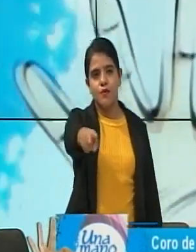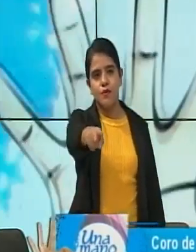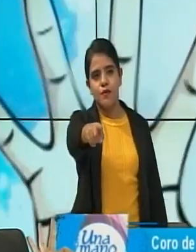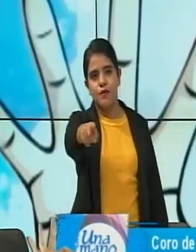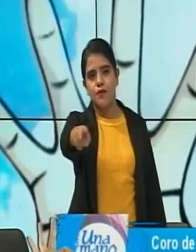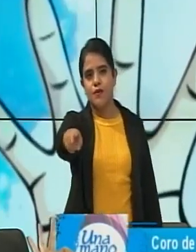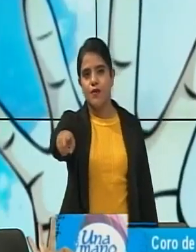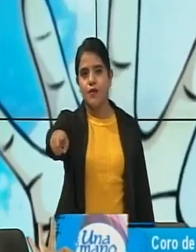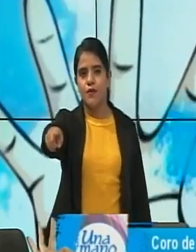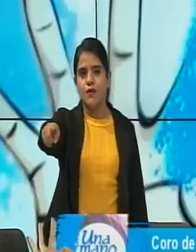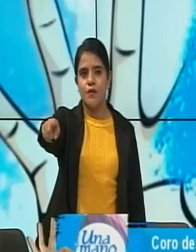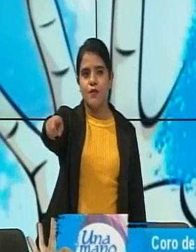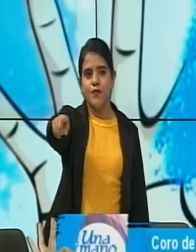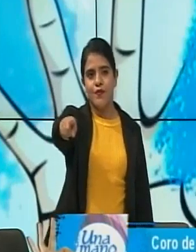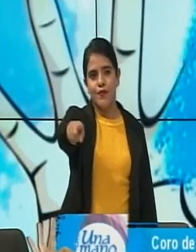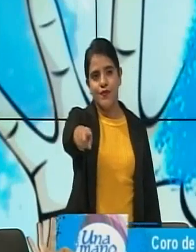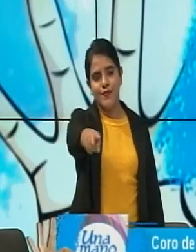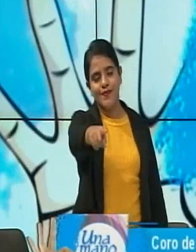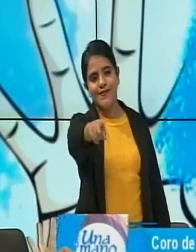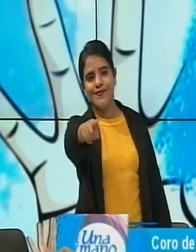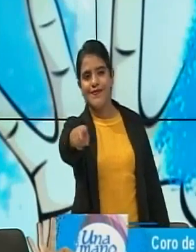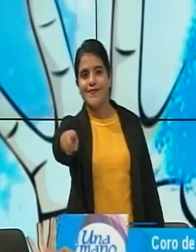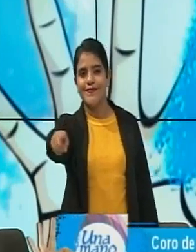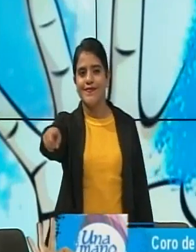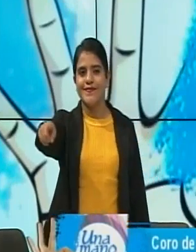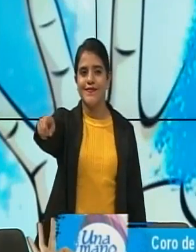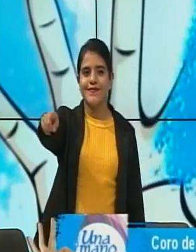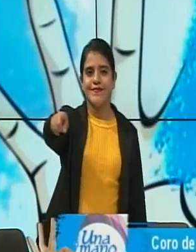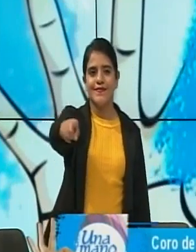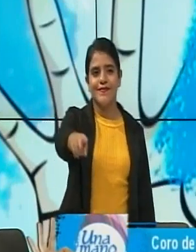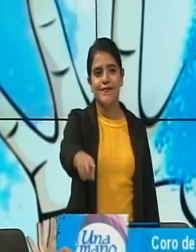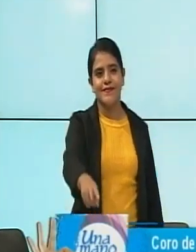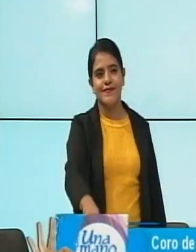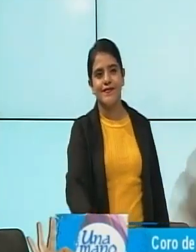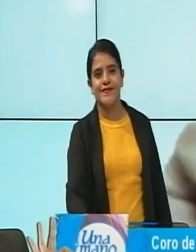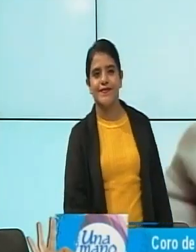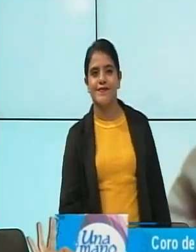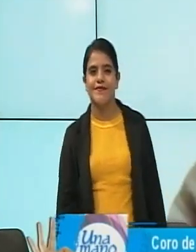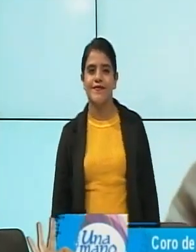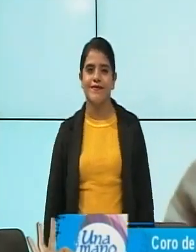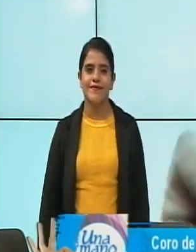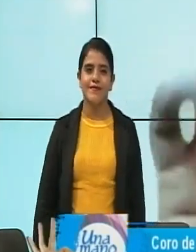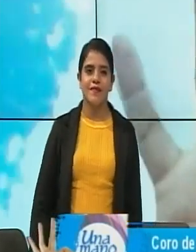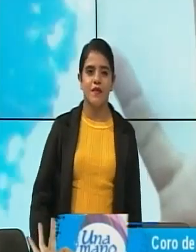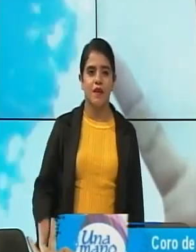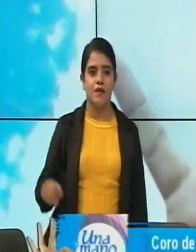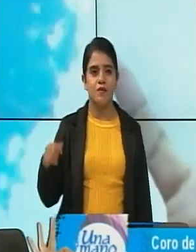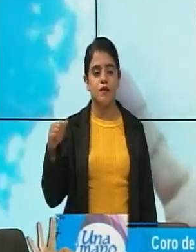Thank you.